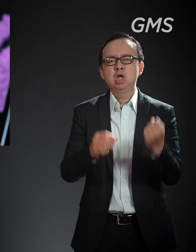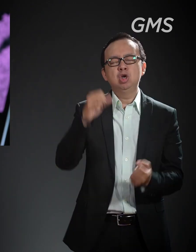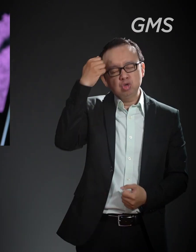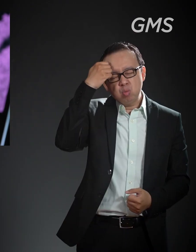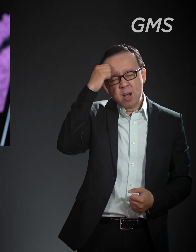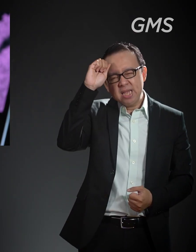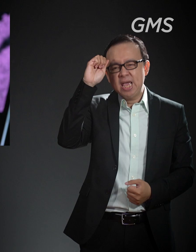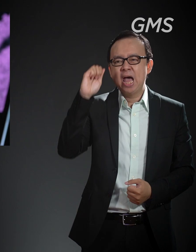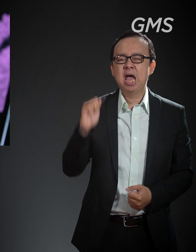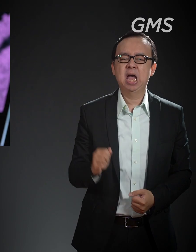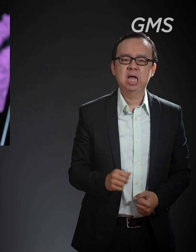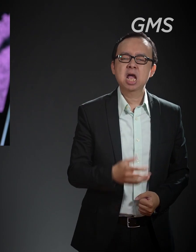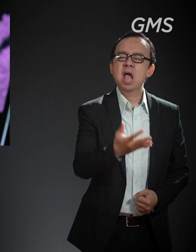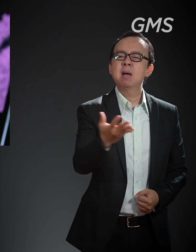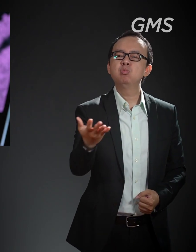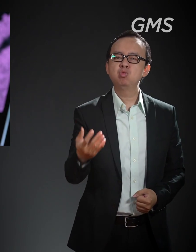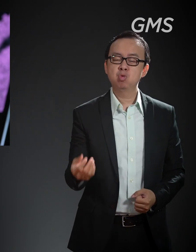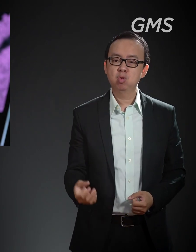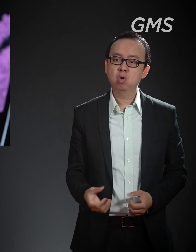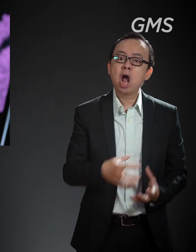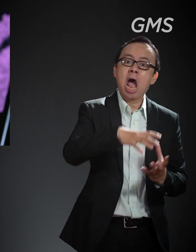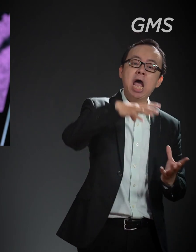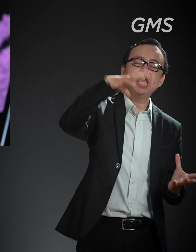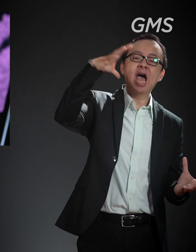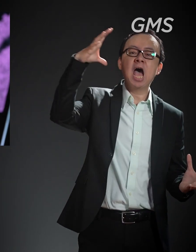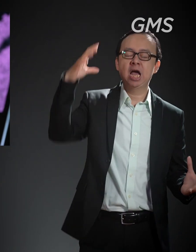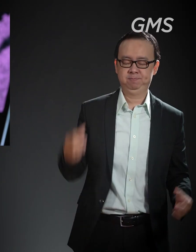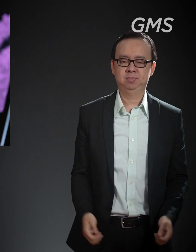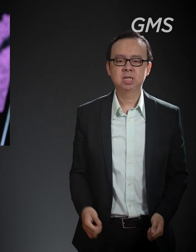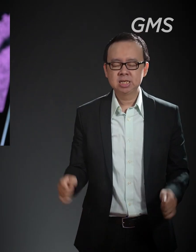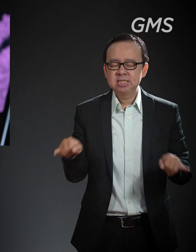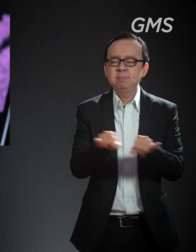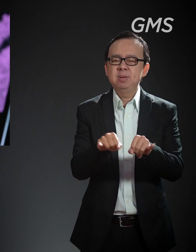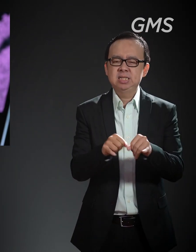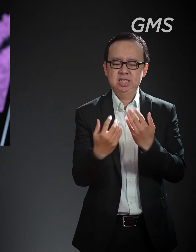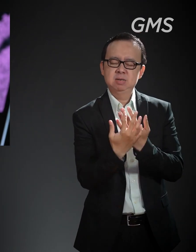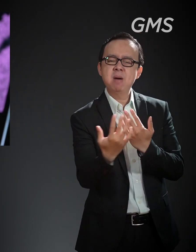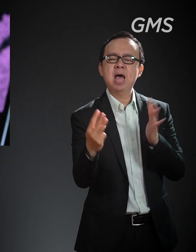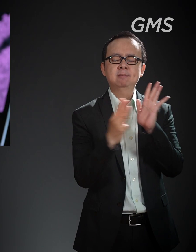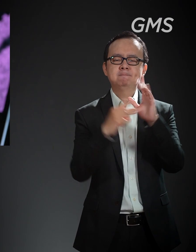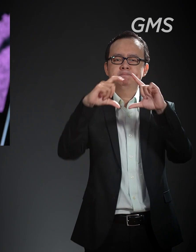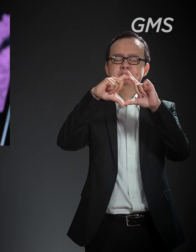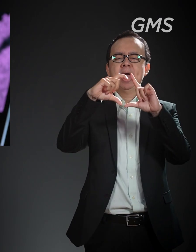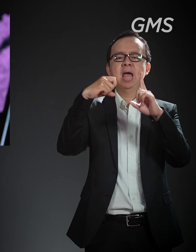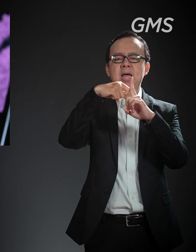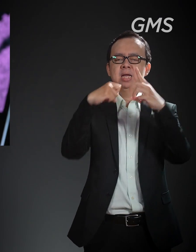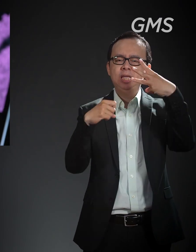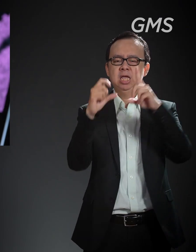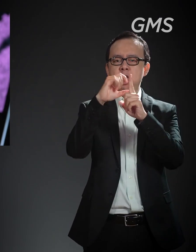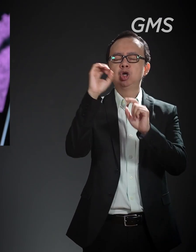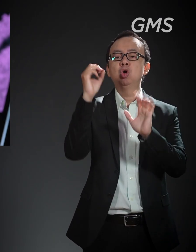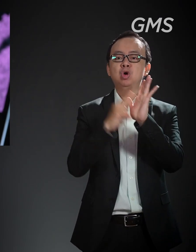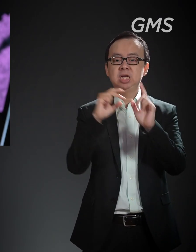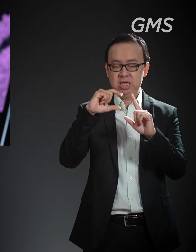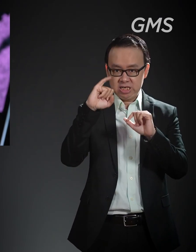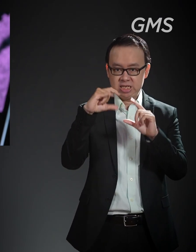kasih karunia, ingat karis. Supaya kita kaya seperti jemaat Makedonia. Kaya dalam kemurahan.